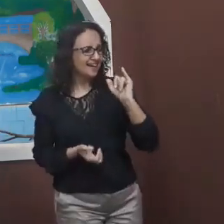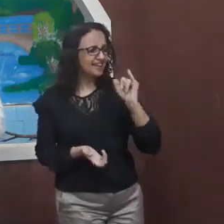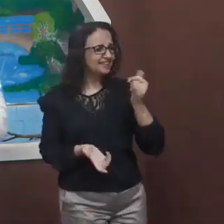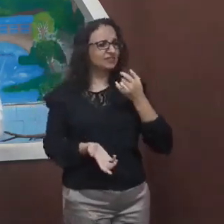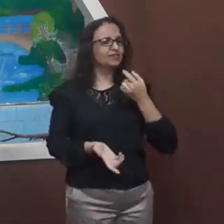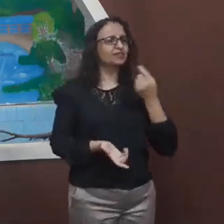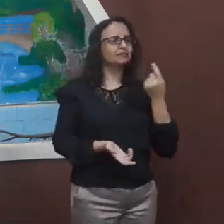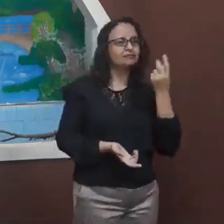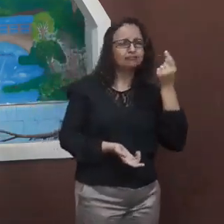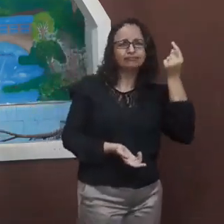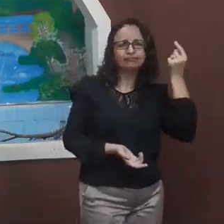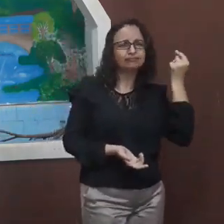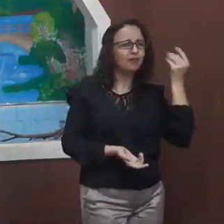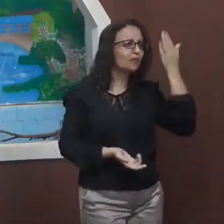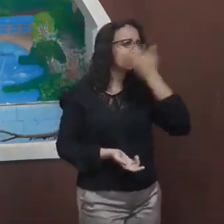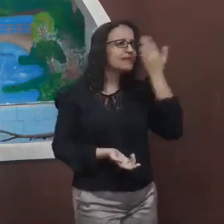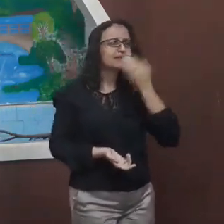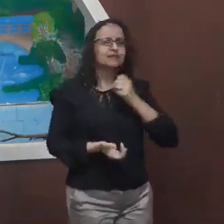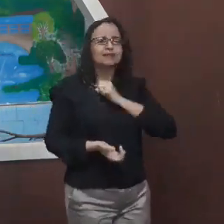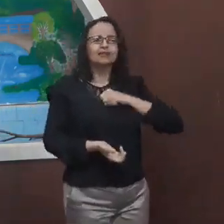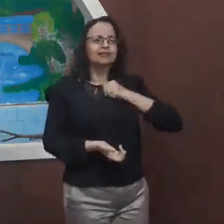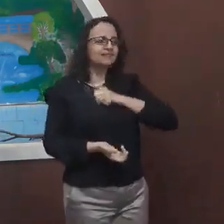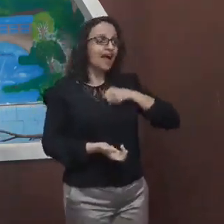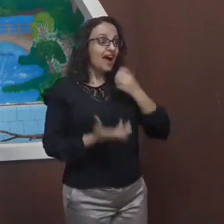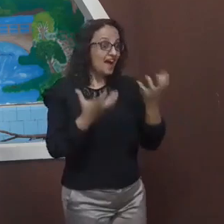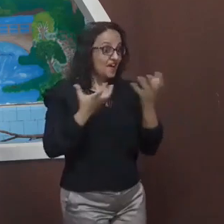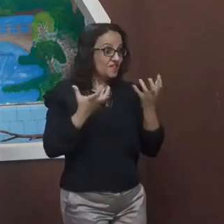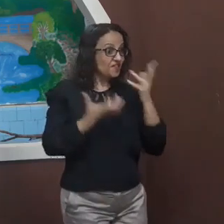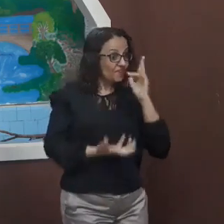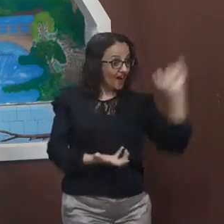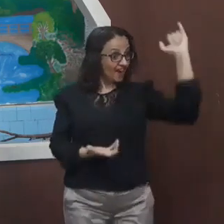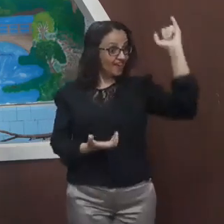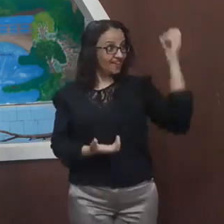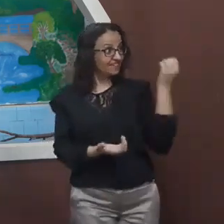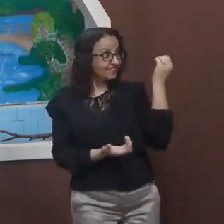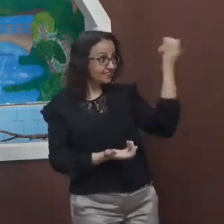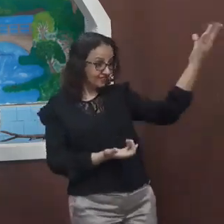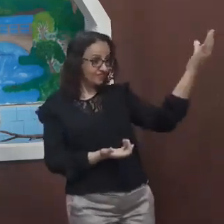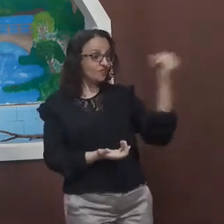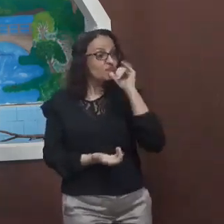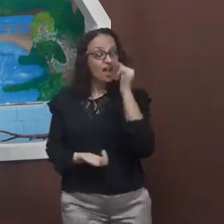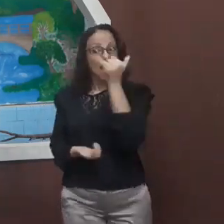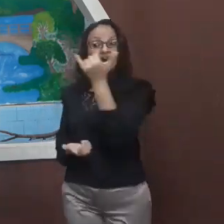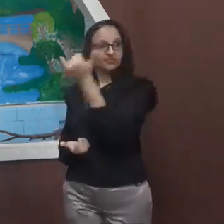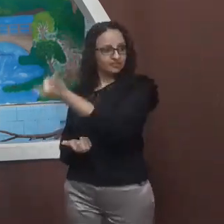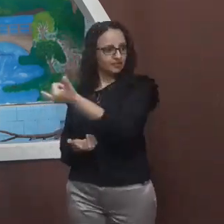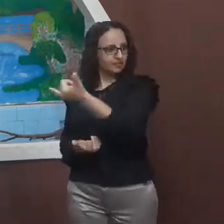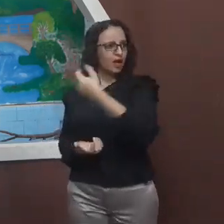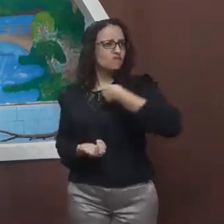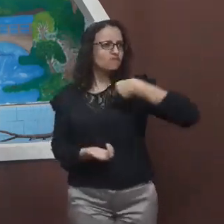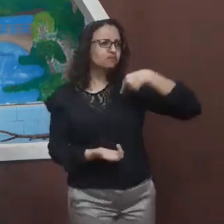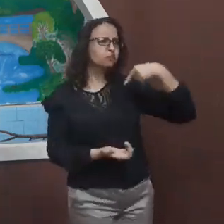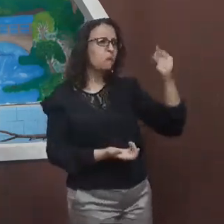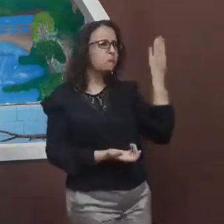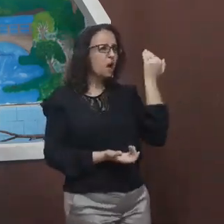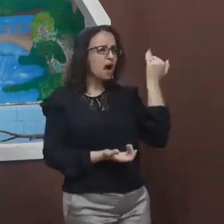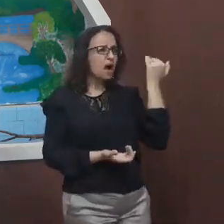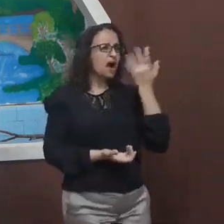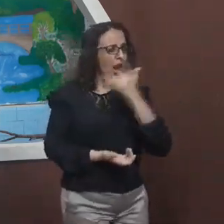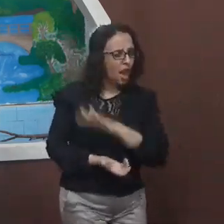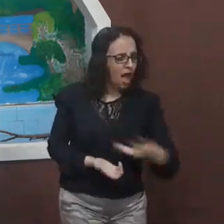irmão que faz tempo que eu não vejo, porque eu vou ver os meus amigos de infância que faz tempo que eu não